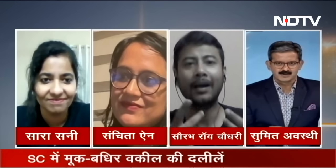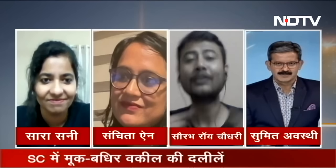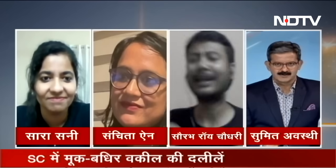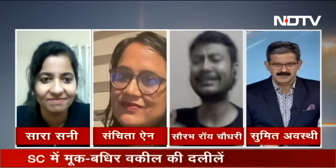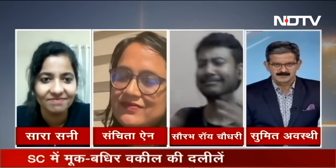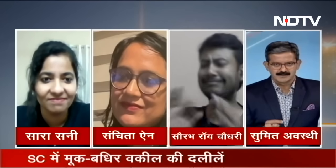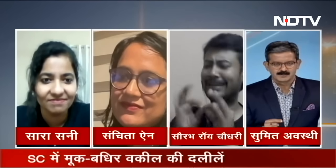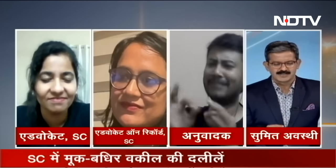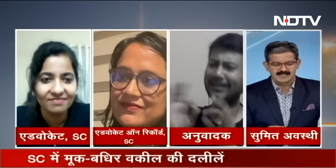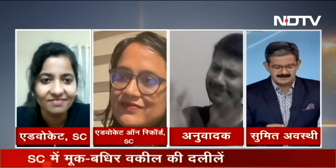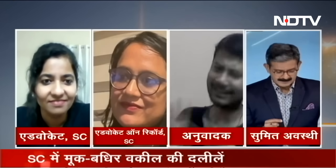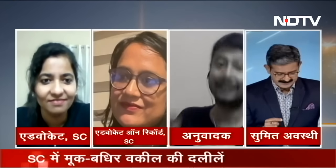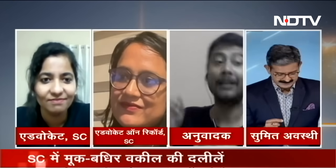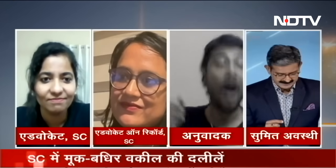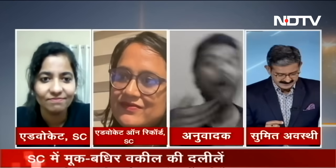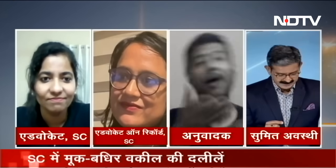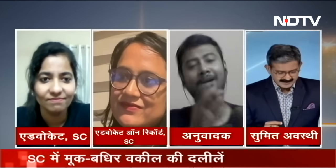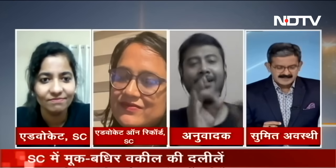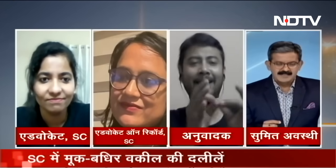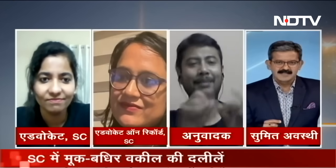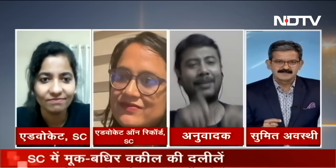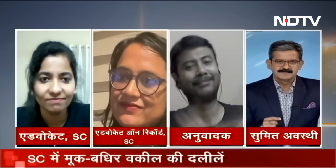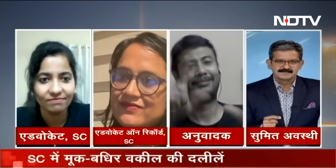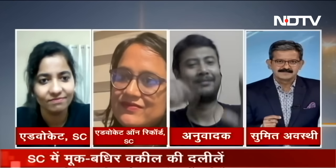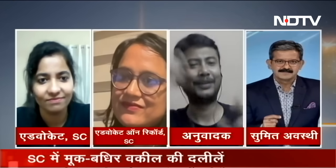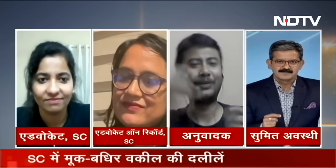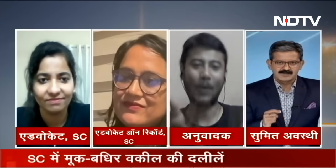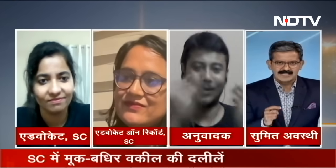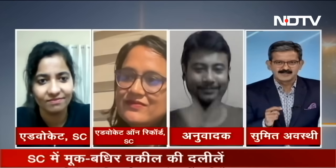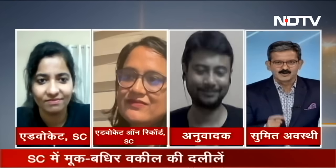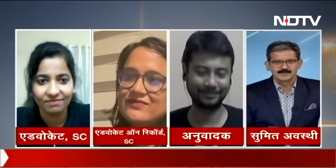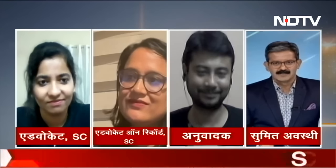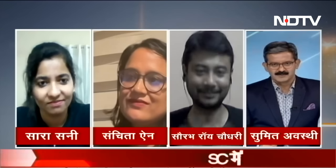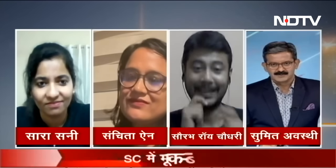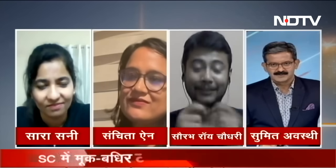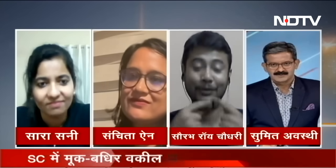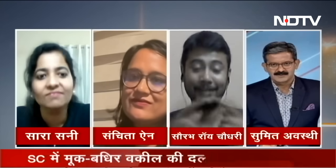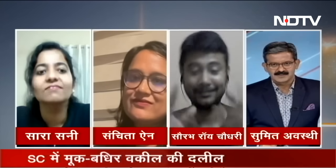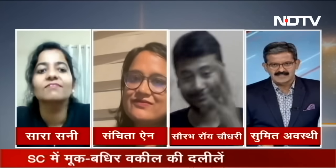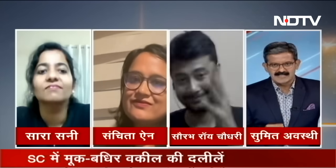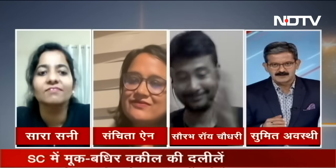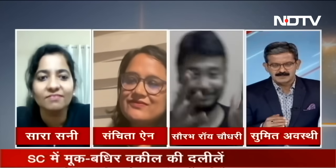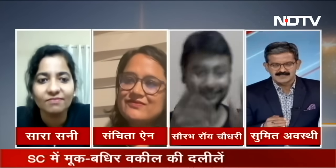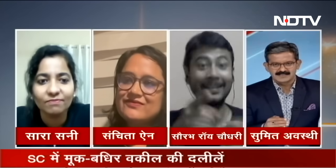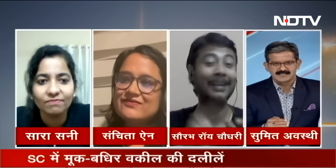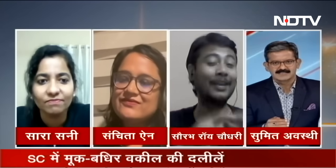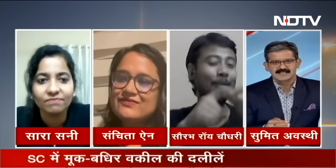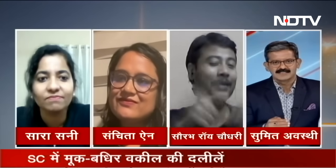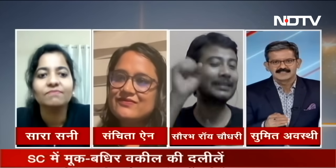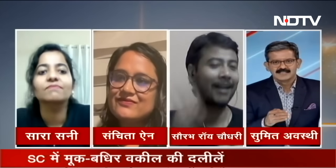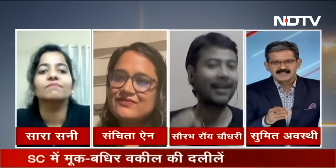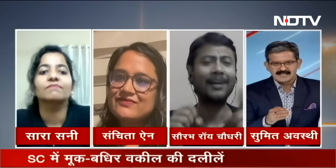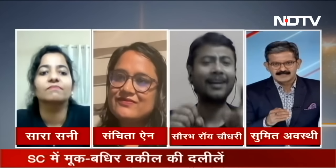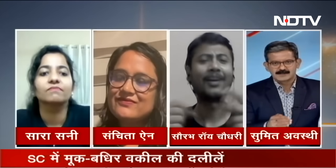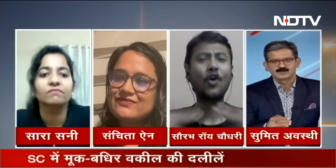पूछ रहा हूं मैं, सौरभ उनसे पूछेगा आप हमारी तरफ से, वकील क्यों बनी वो, और क्या इंस्पिरेशन देना